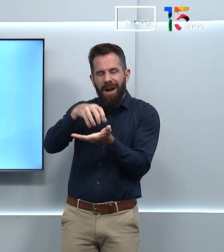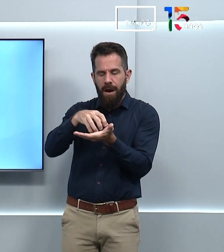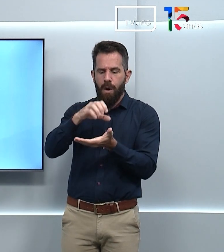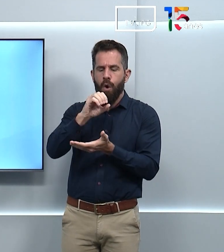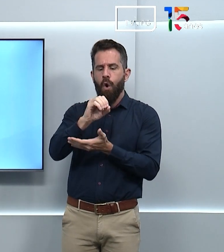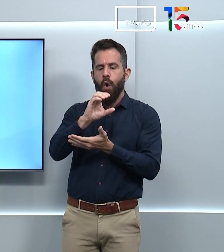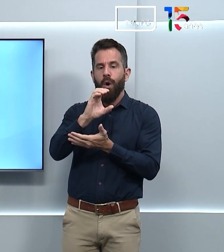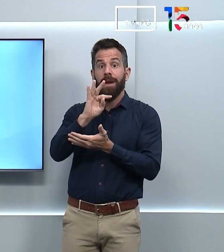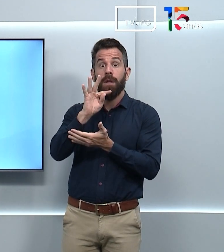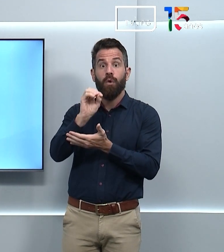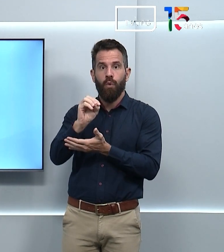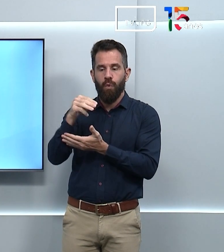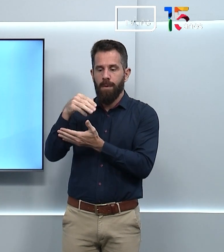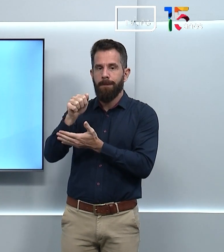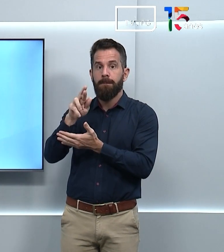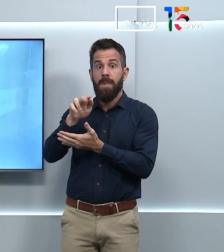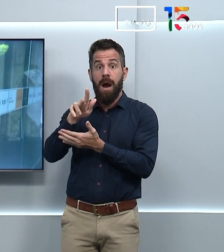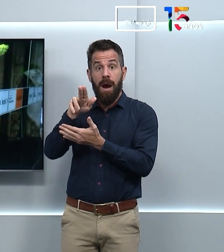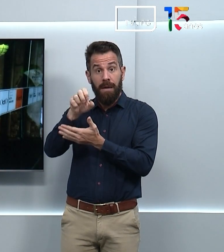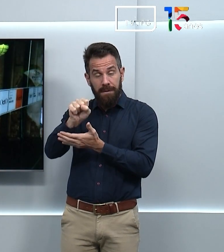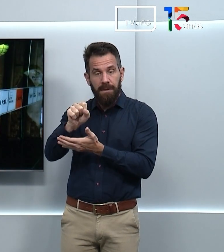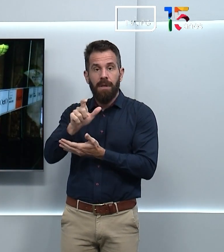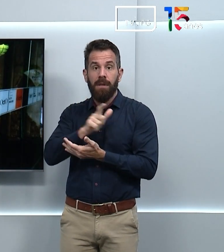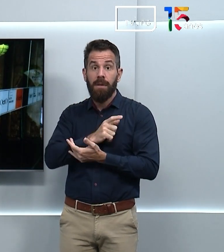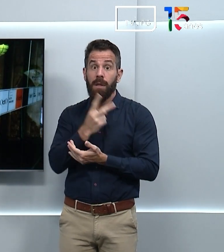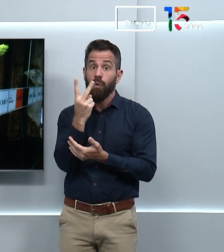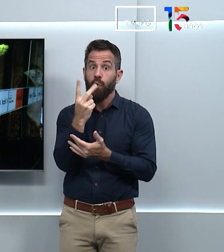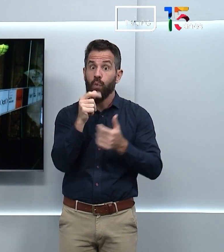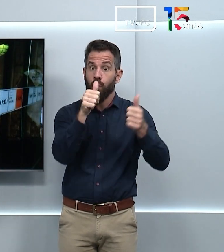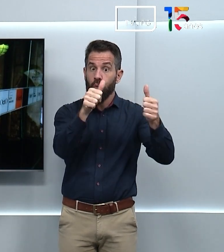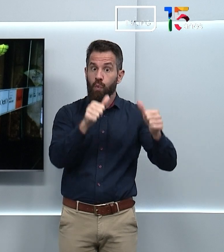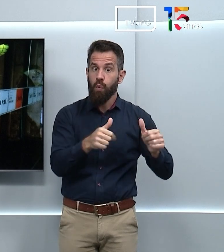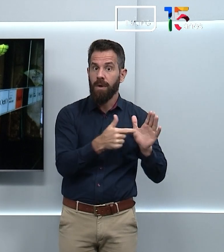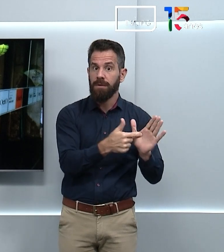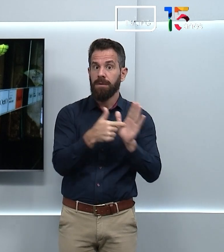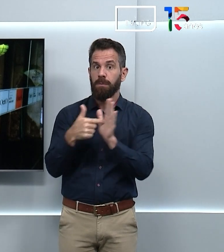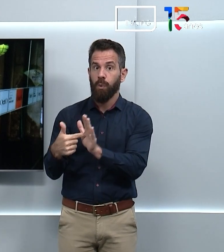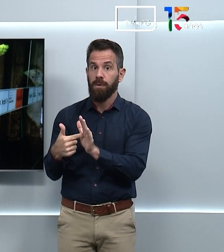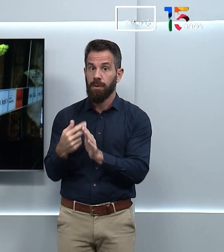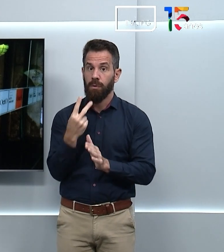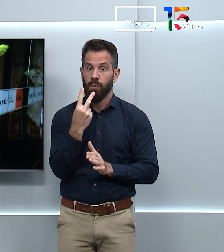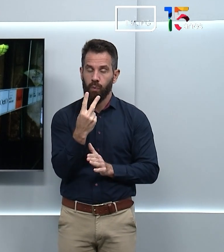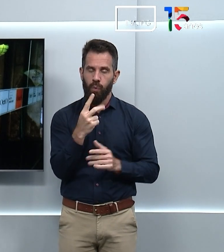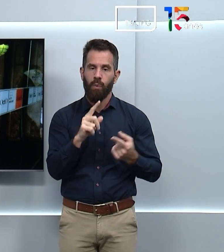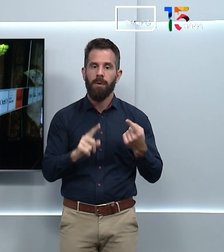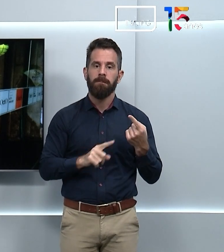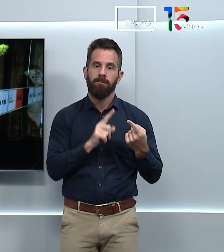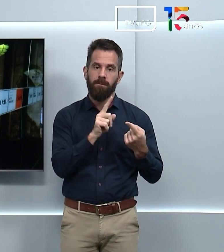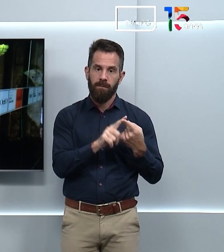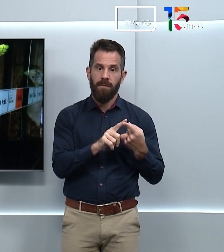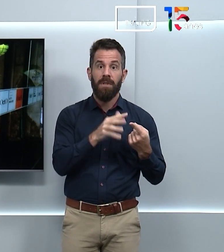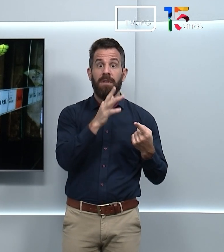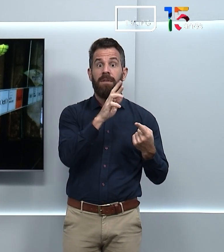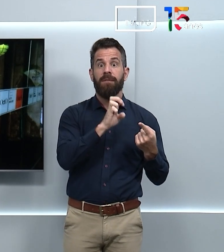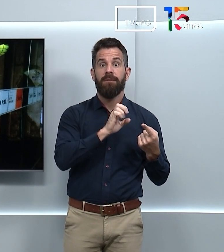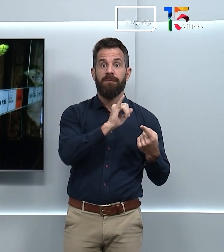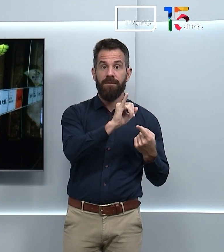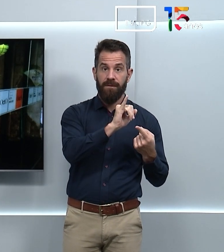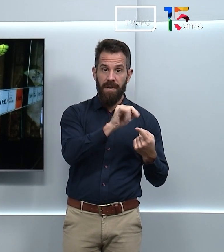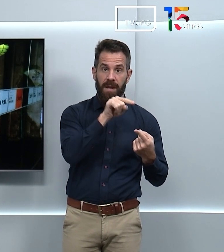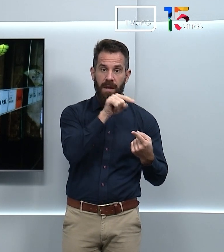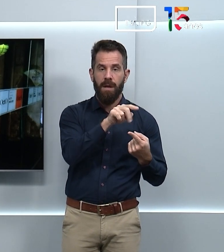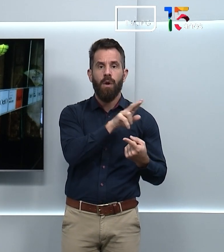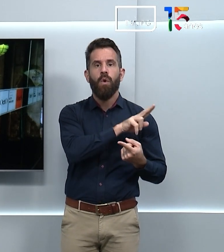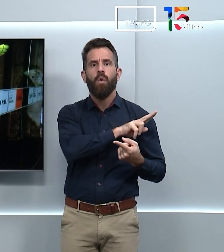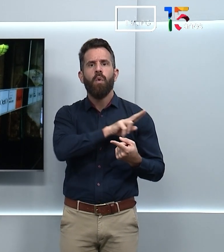2 exposições no seu espaço ali. Primeiro, a Galeria Frei Nazareno Confalone recebe a mostra Quando